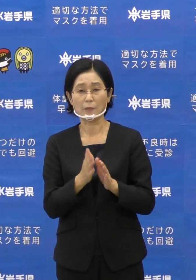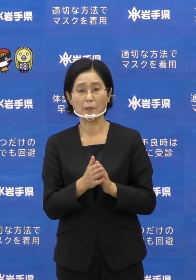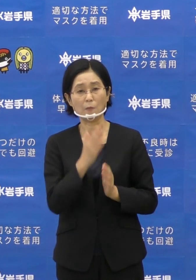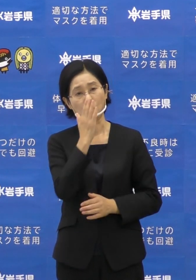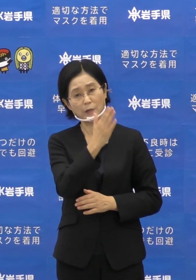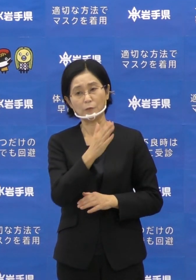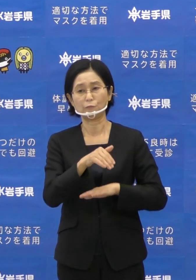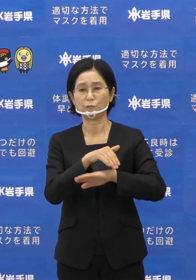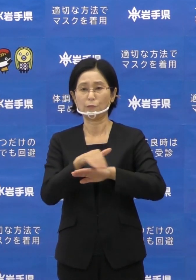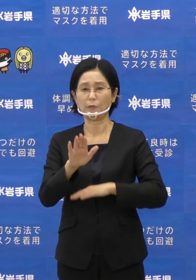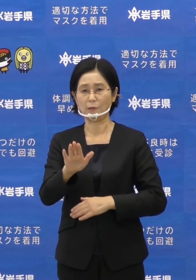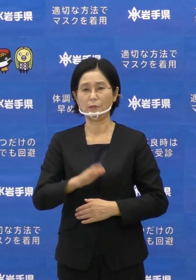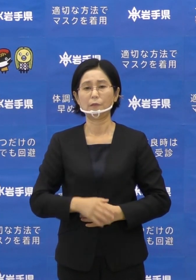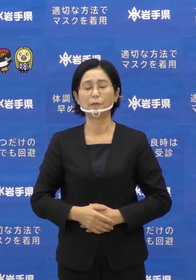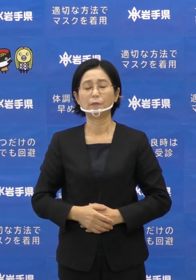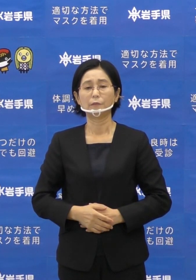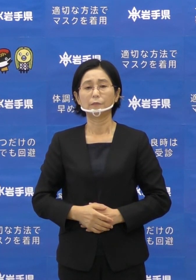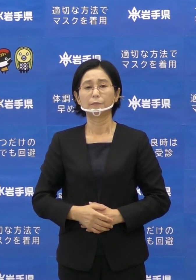したいと思います。